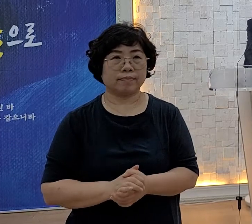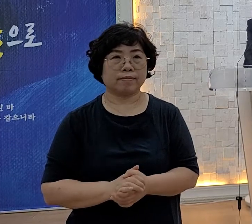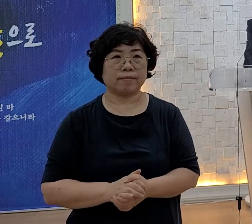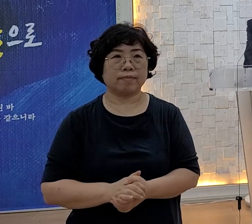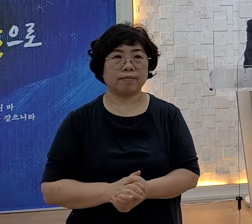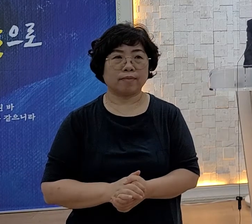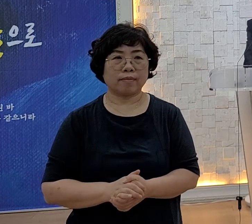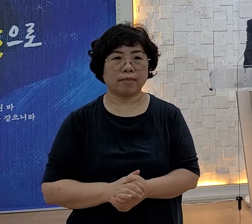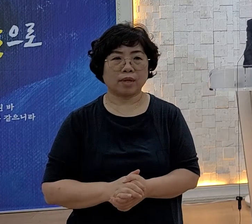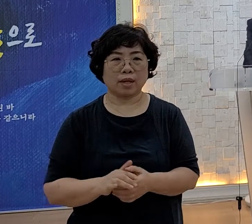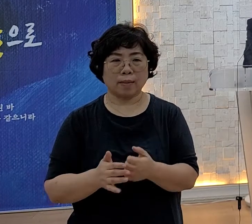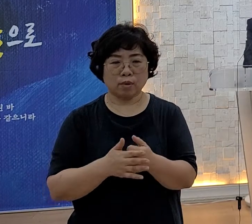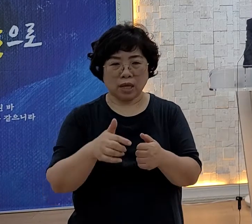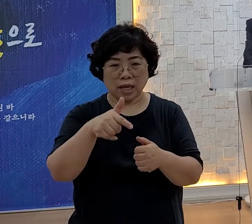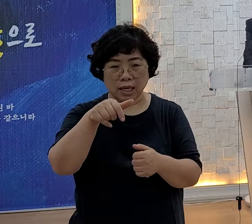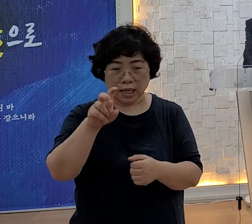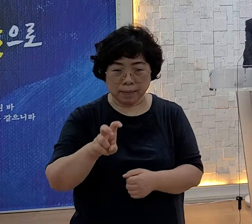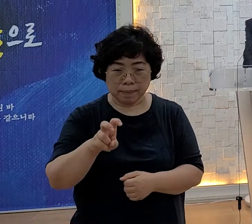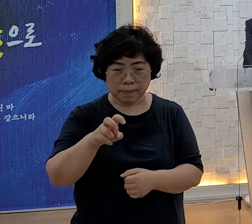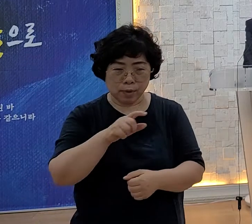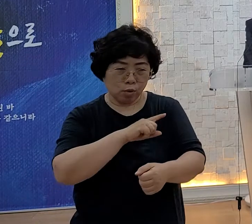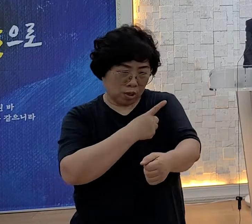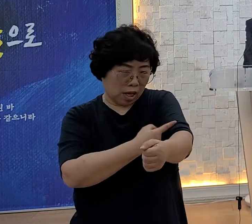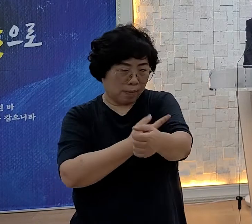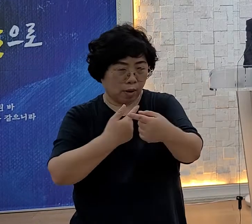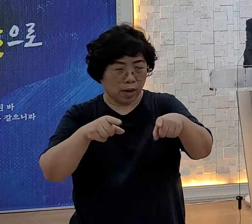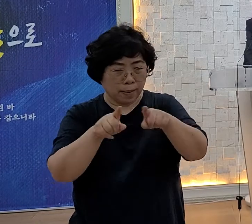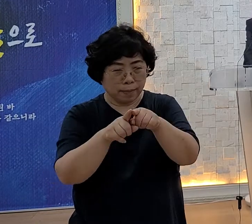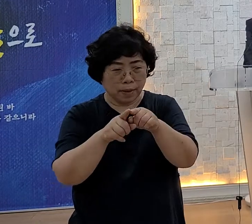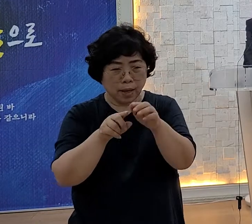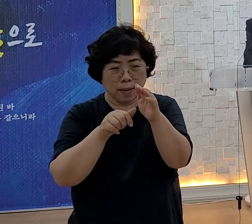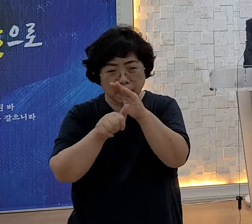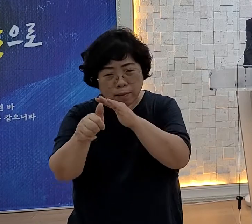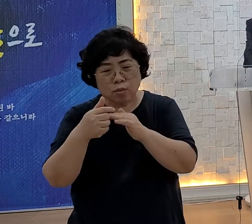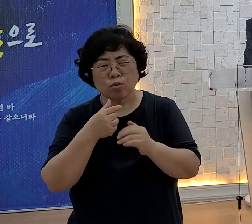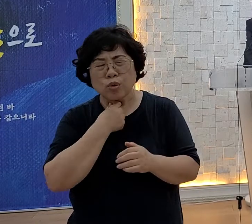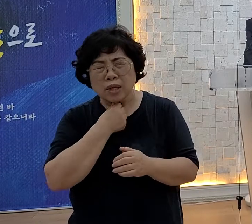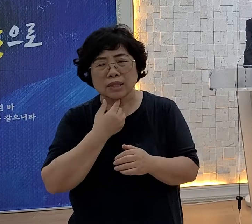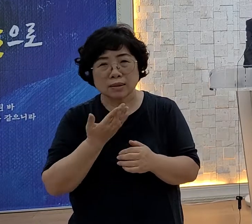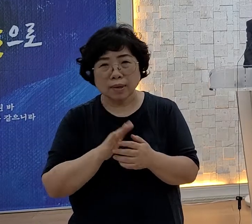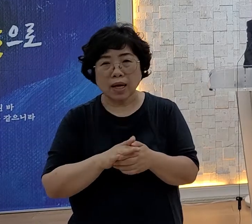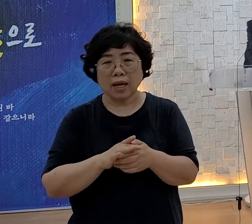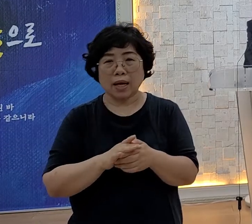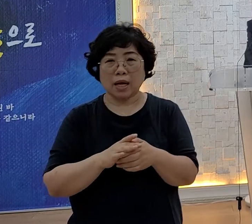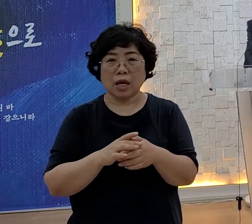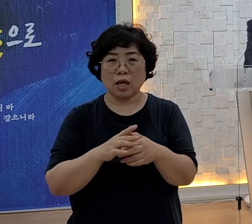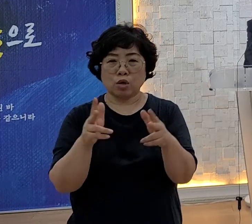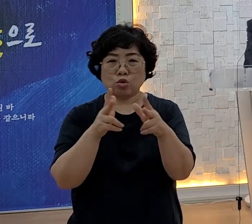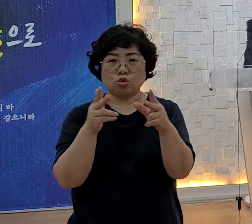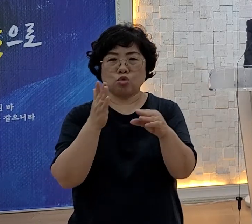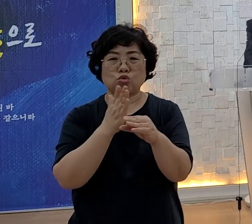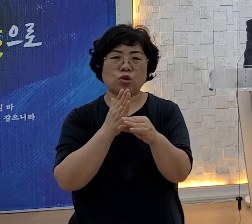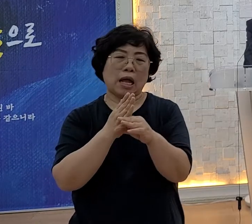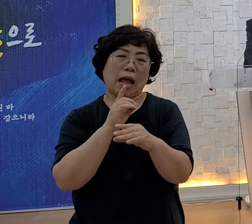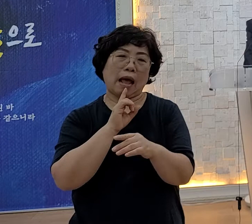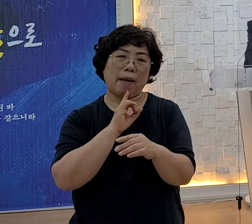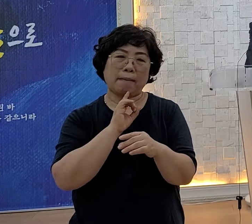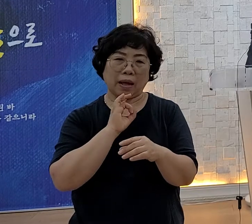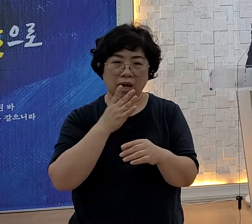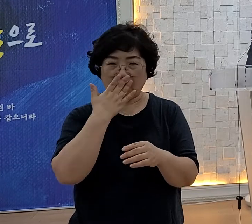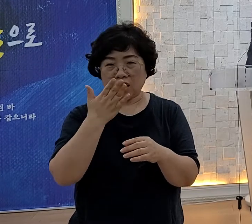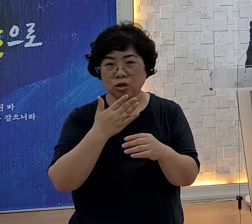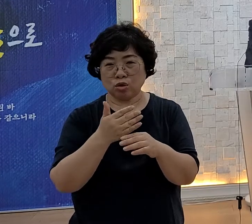또 신방이 방문이 안 되어서 할 수 없이 다음 주로 이렇게